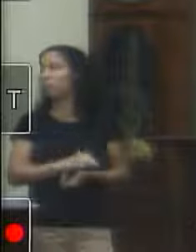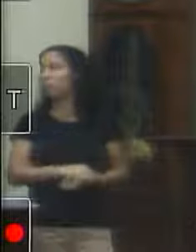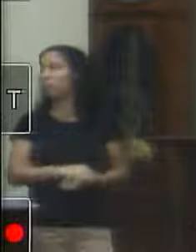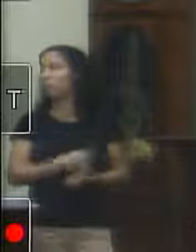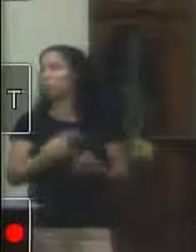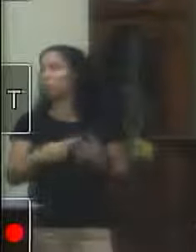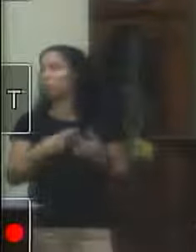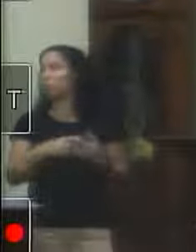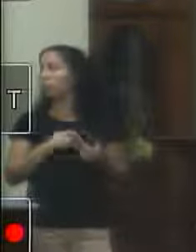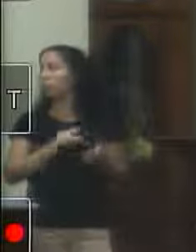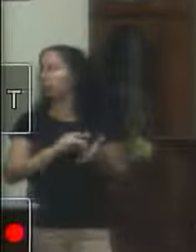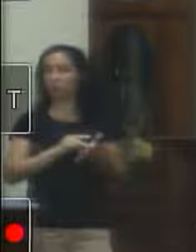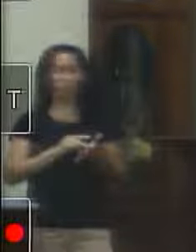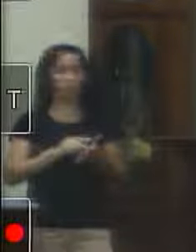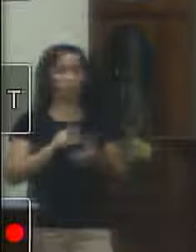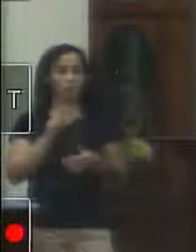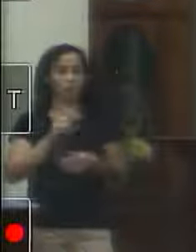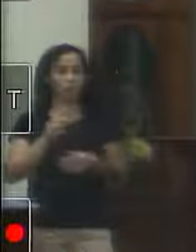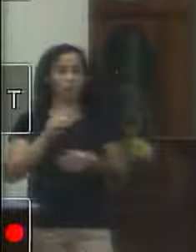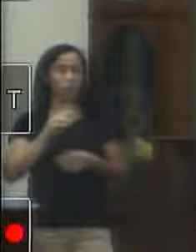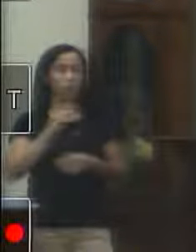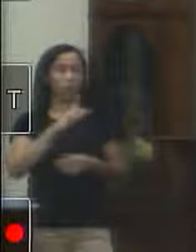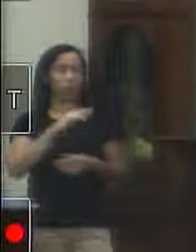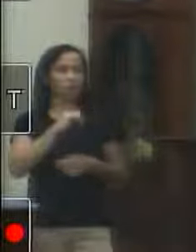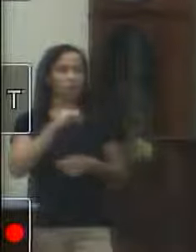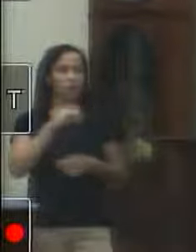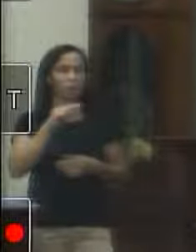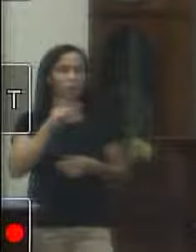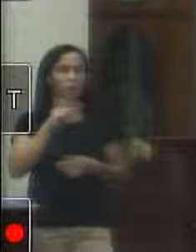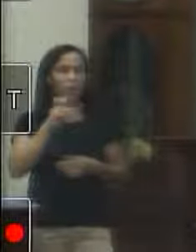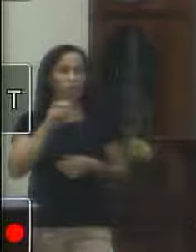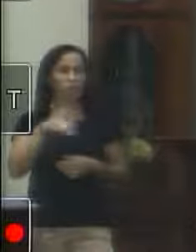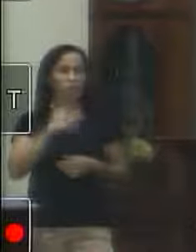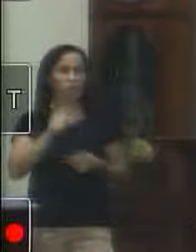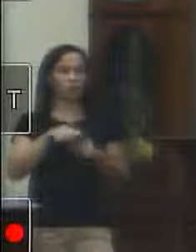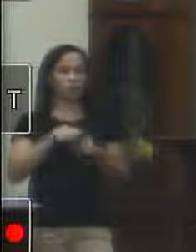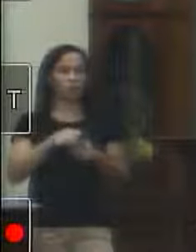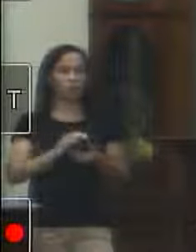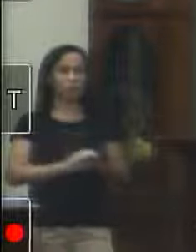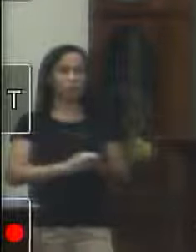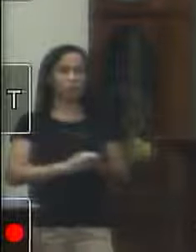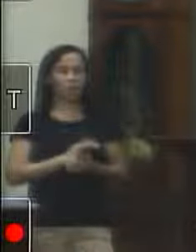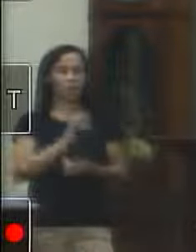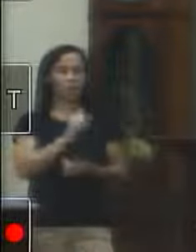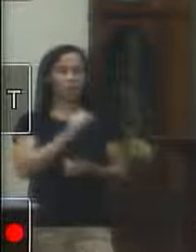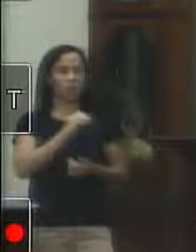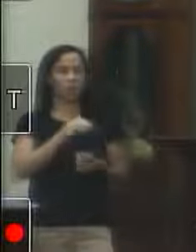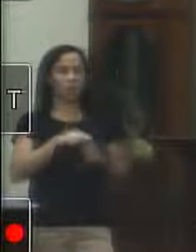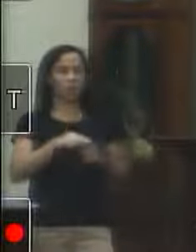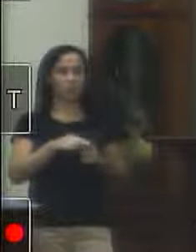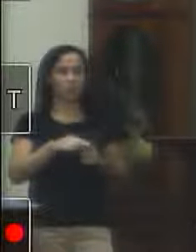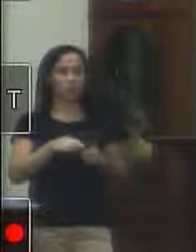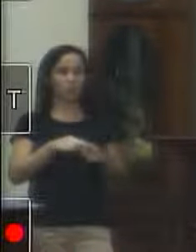Porque, na verdade, foi o uso da tribuna do presidente Fábio Antônio que causou muita estranheza, acho